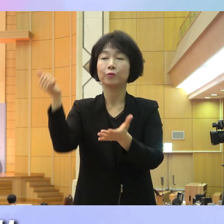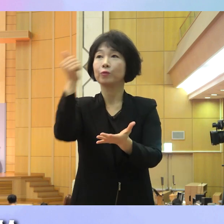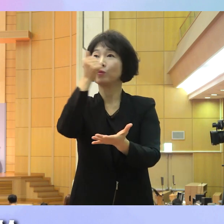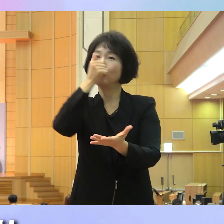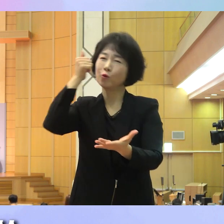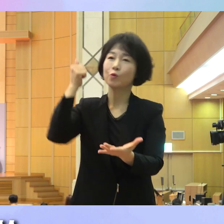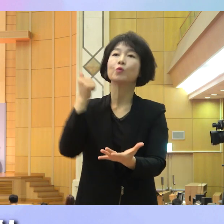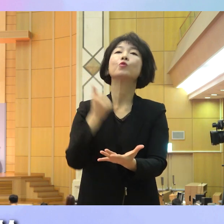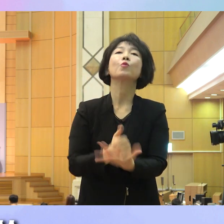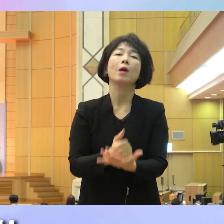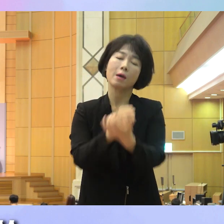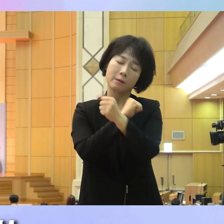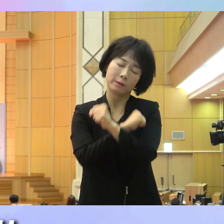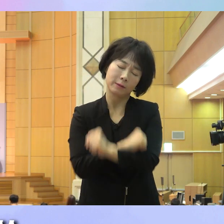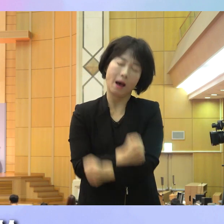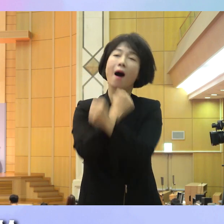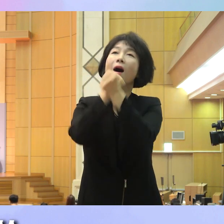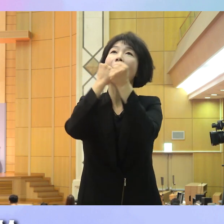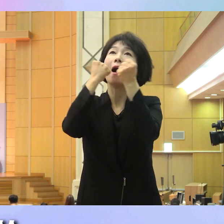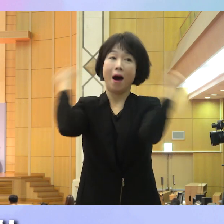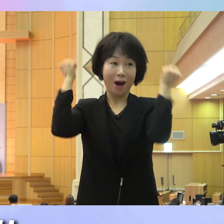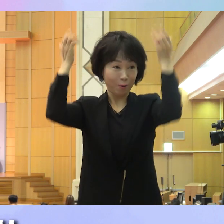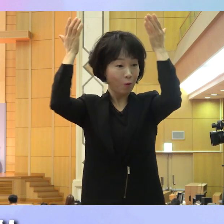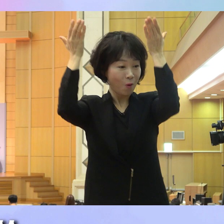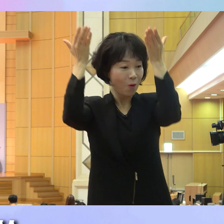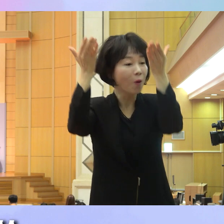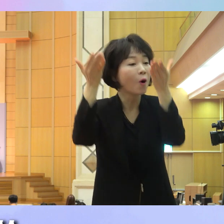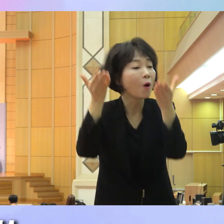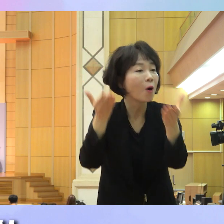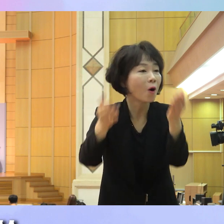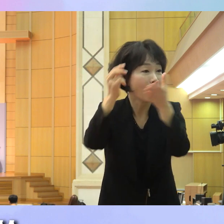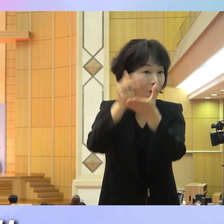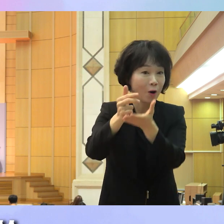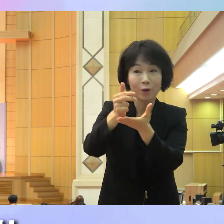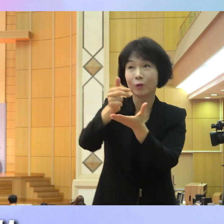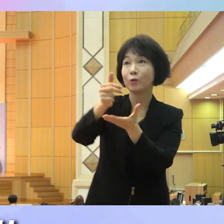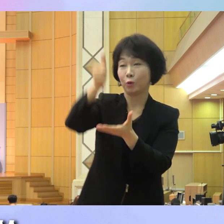모든 죄 사하고